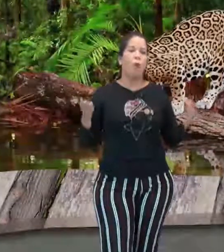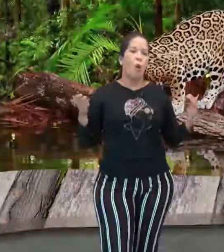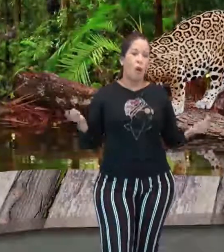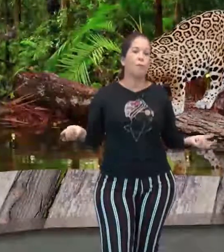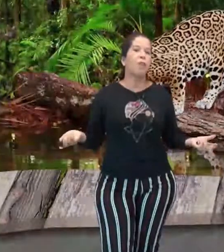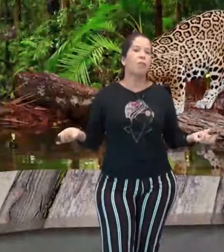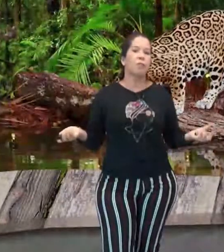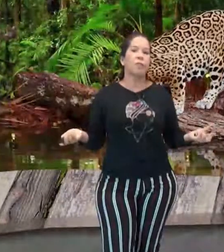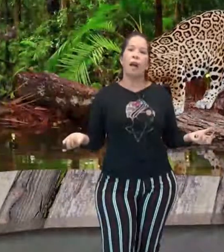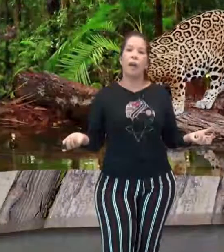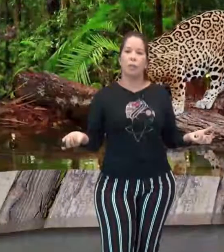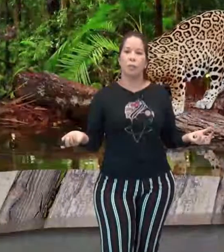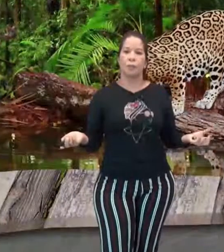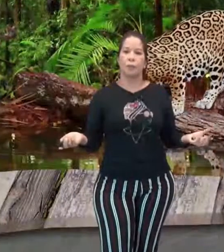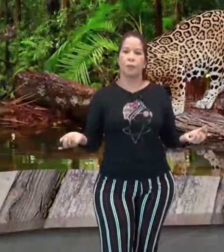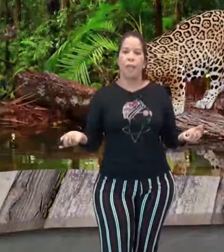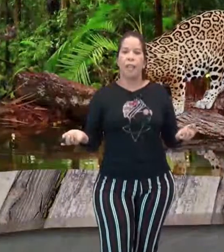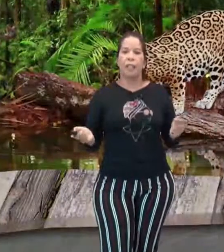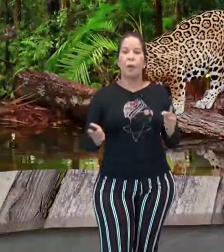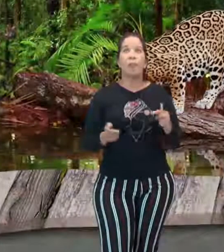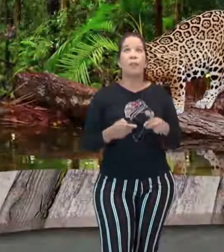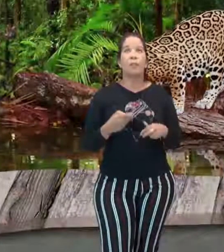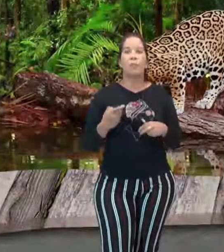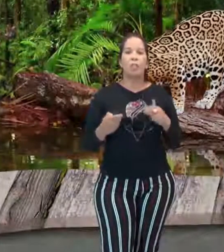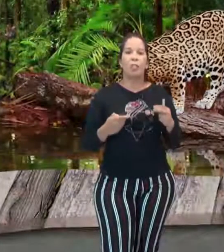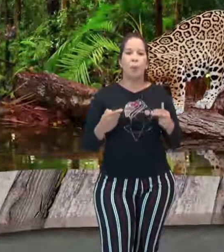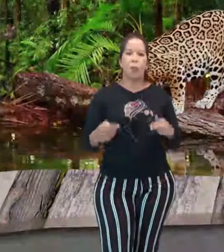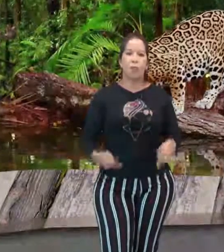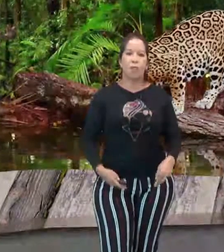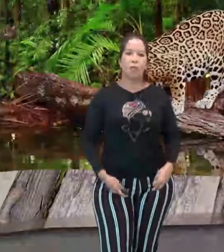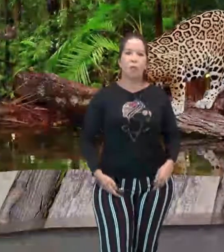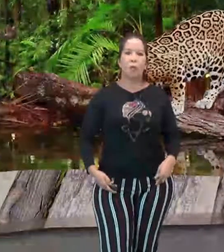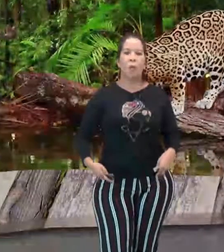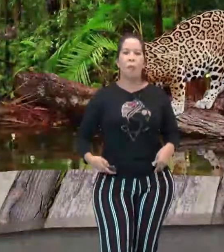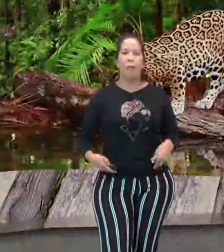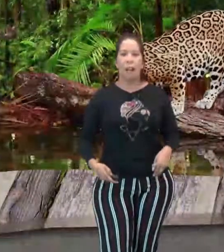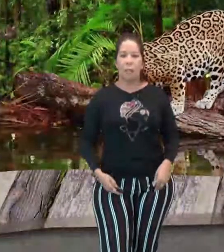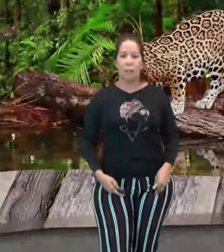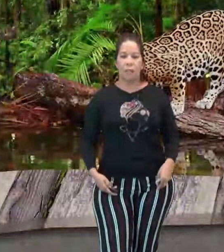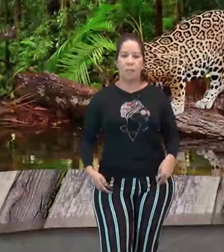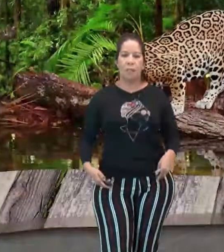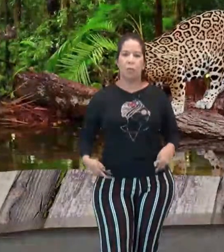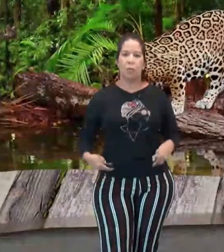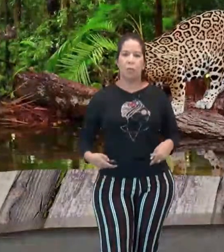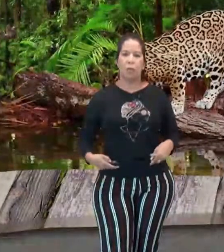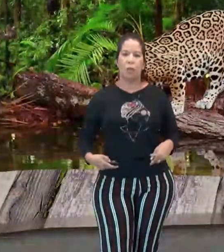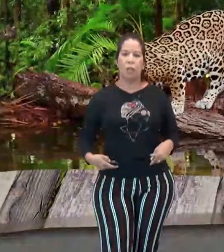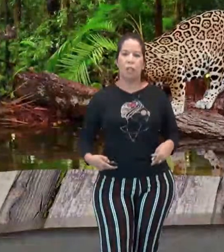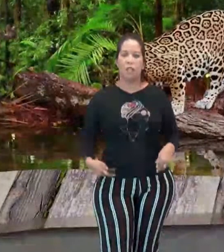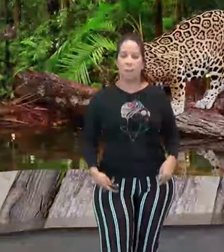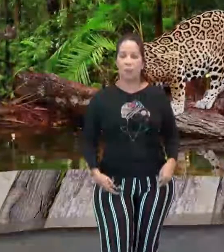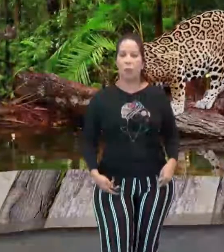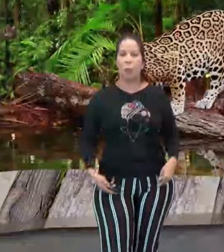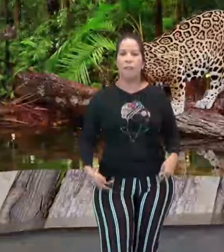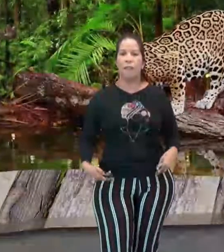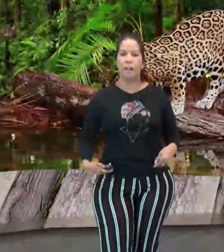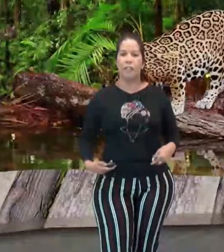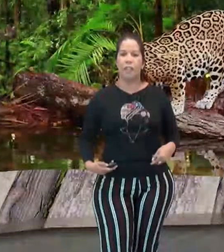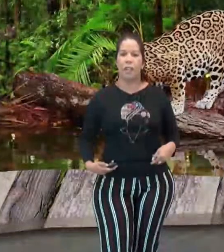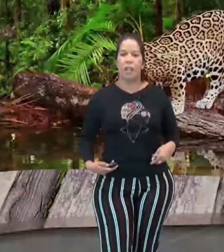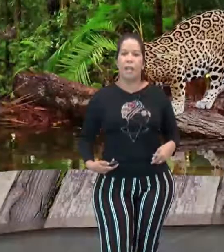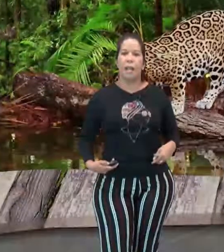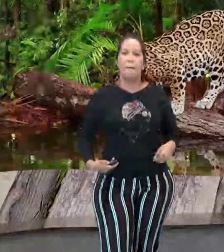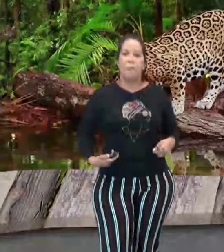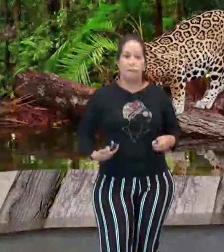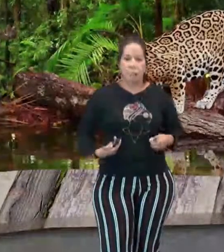os ovócitos secundários. Então, ele faz um grande percurso. Dentro do homem, ele vai para esse ducto